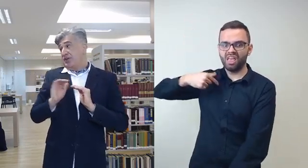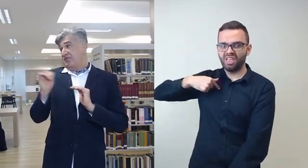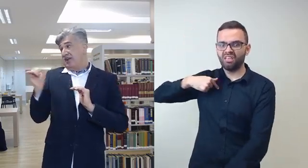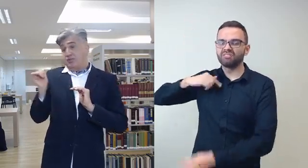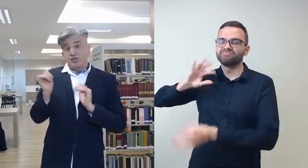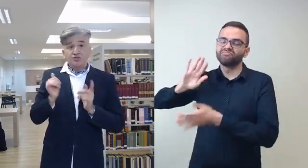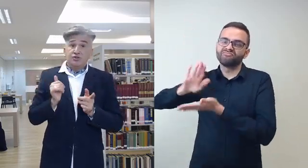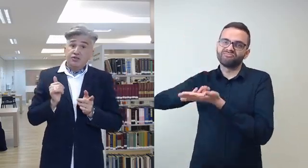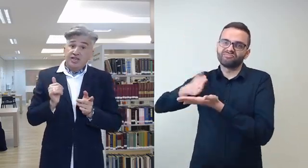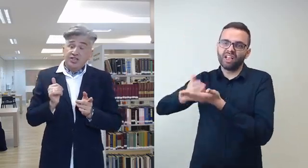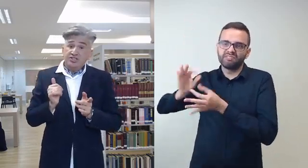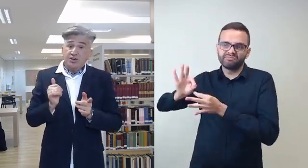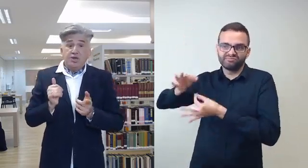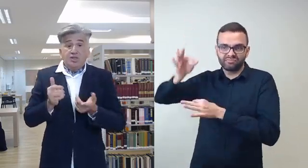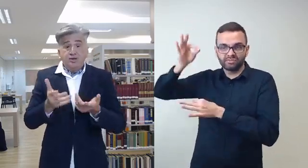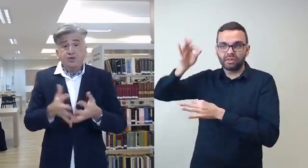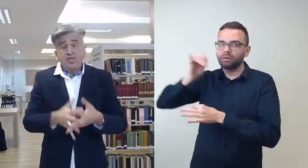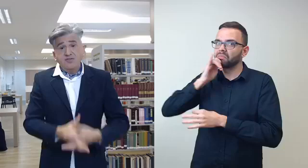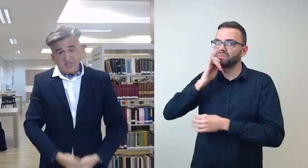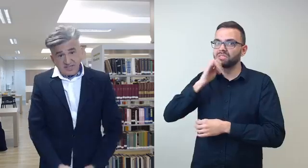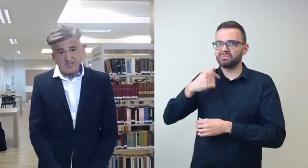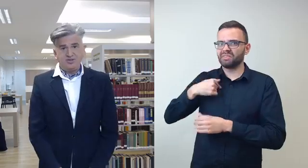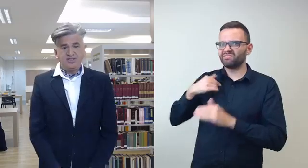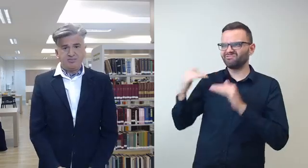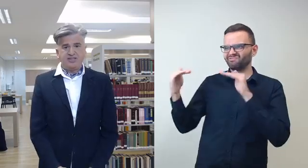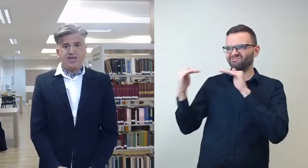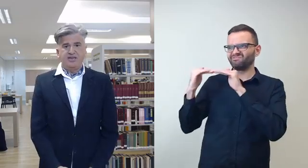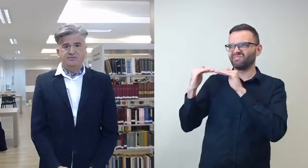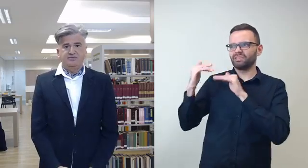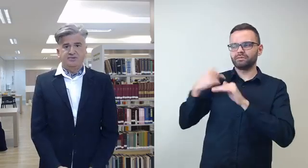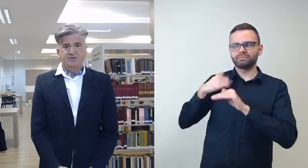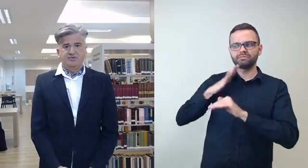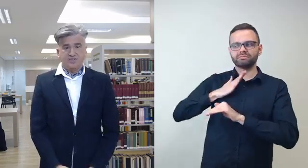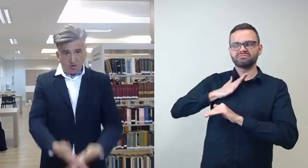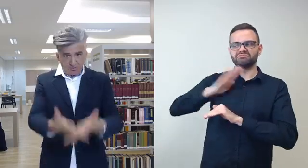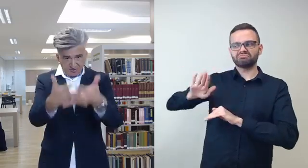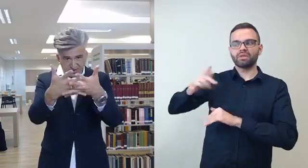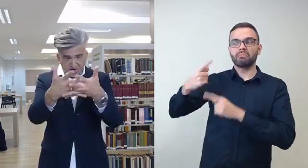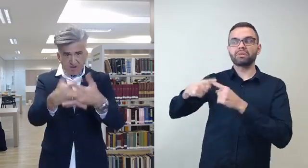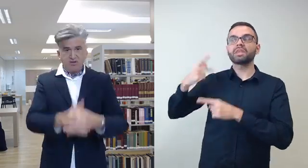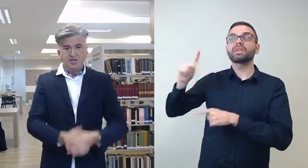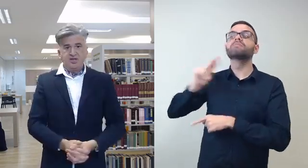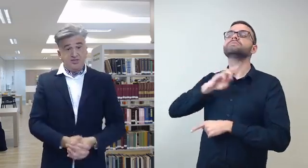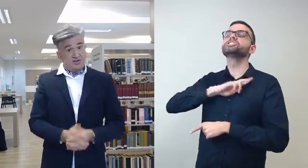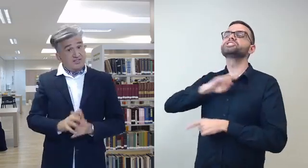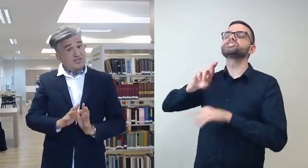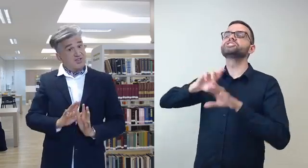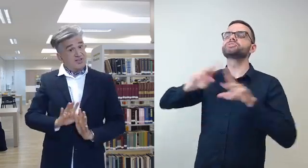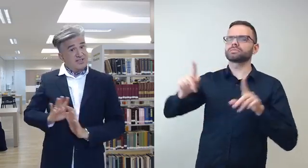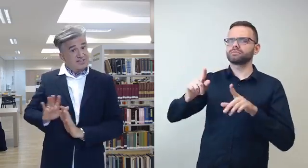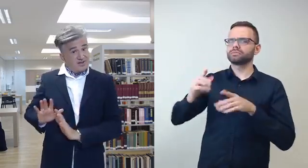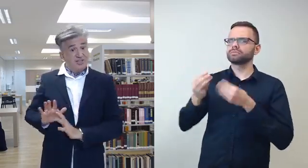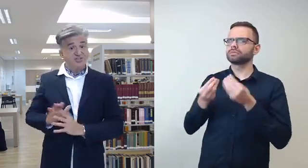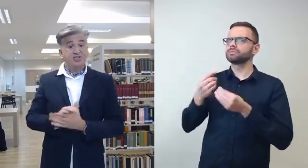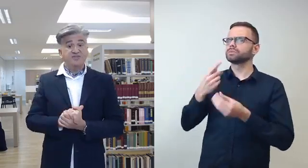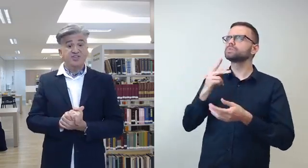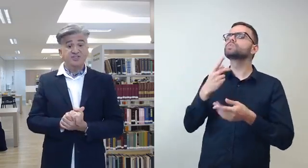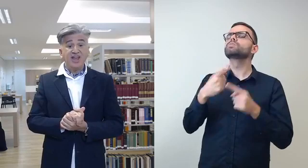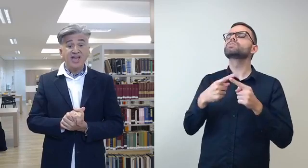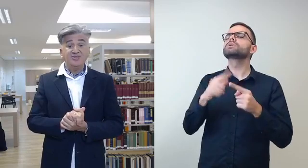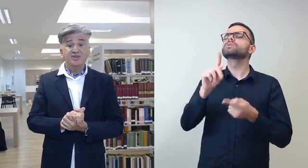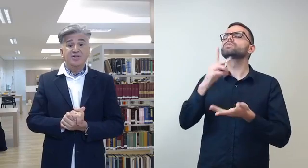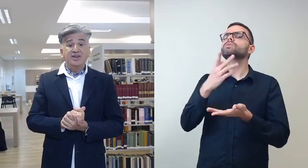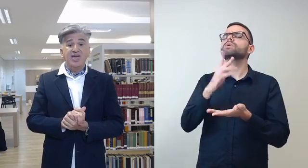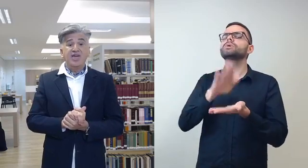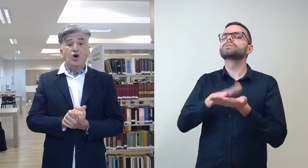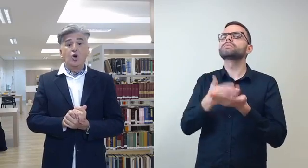com o que ele falou porque eu sou de outra religião. Então, por que você aceitou interpretar? Você não é um profissional? Então, nessas horas, a questão religiosa fica de